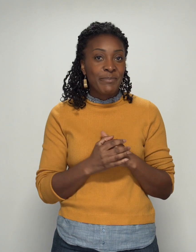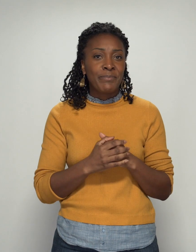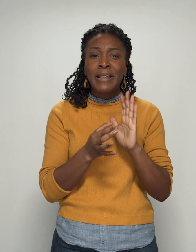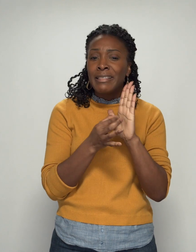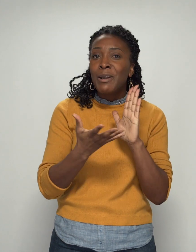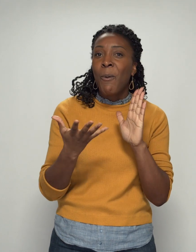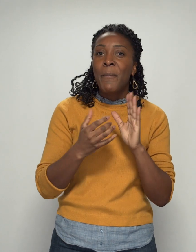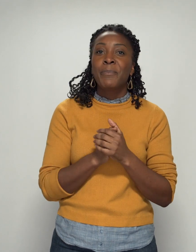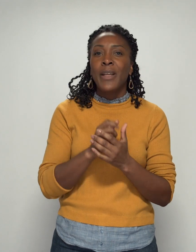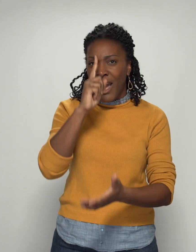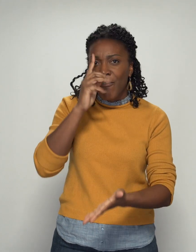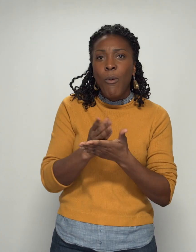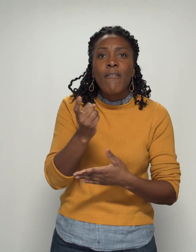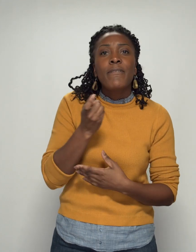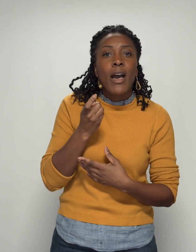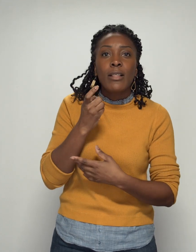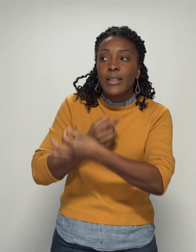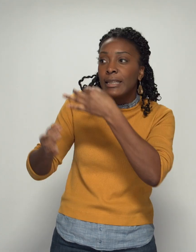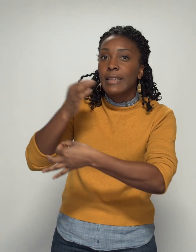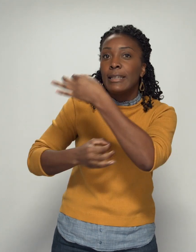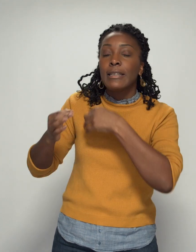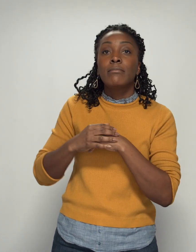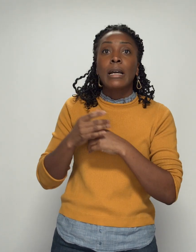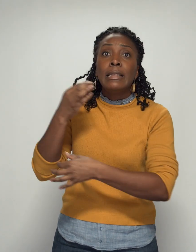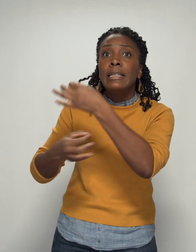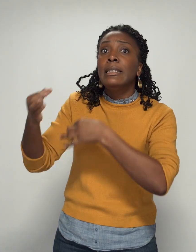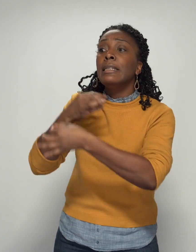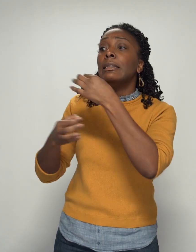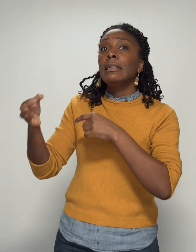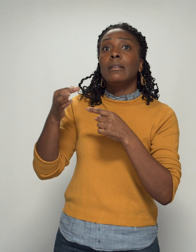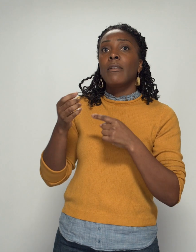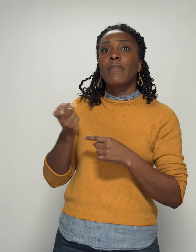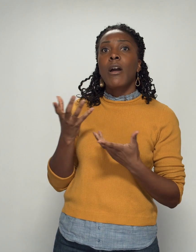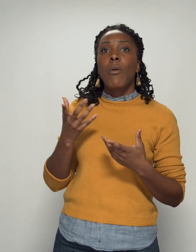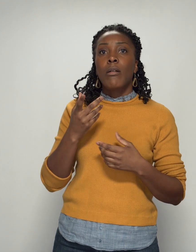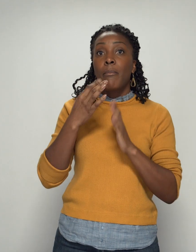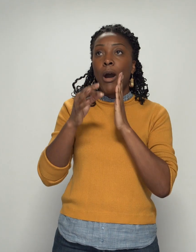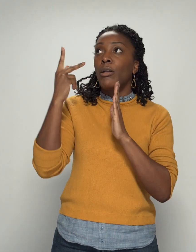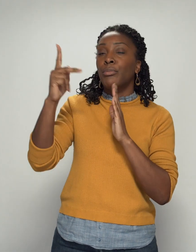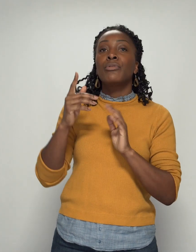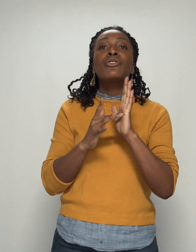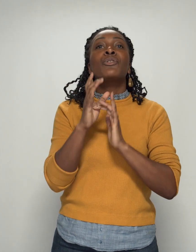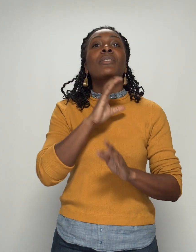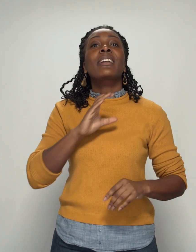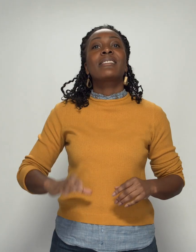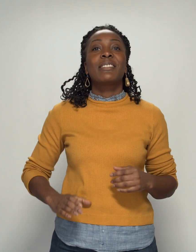17. Ainsi la foi vient de ce que l'on entend, et ce que l'on entend vient de la parole de